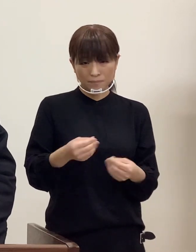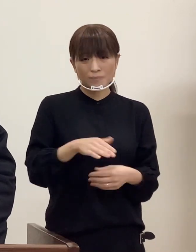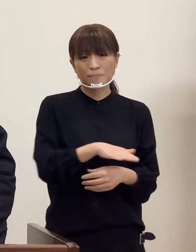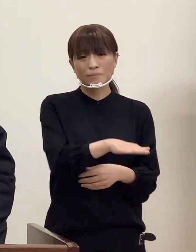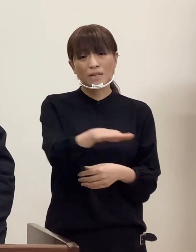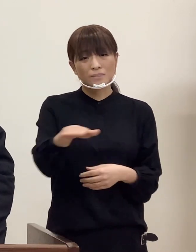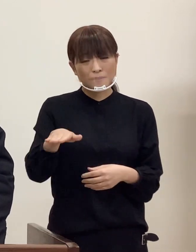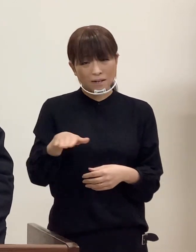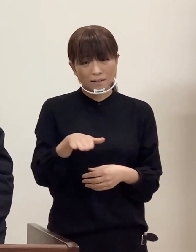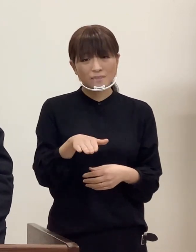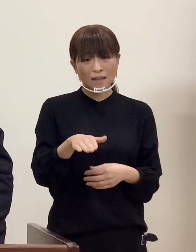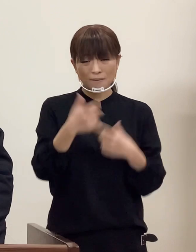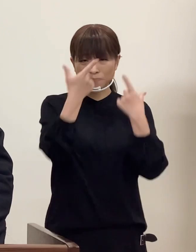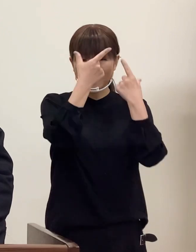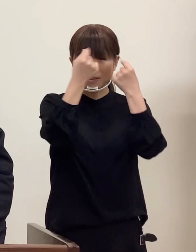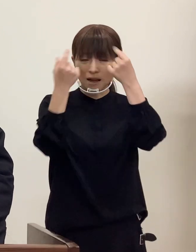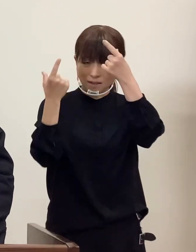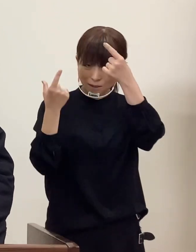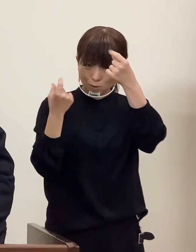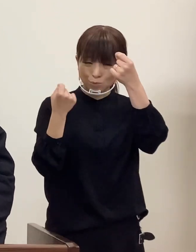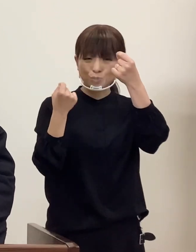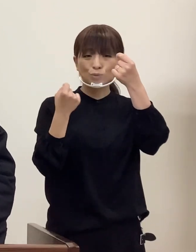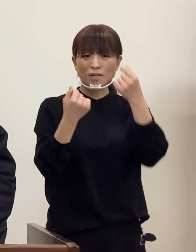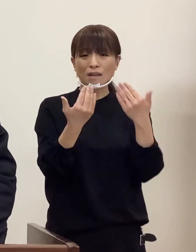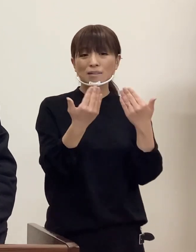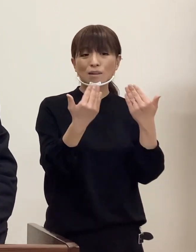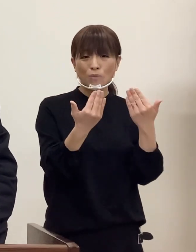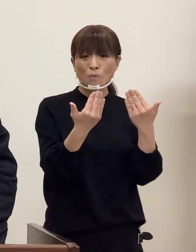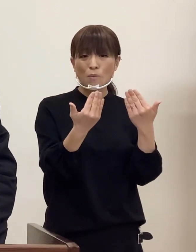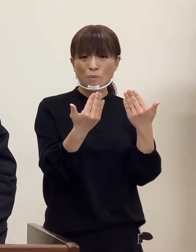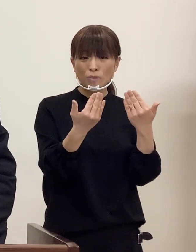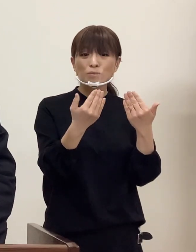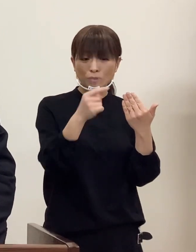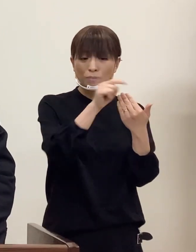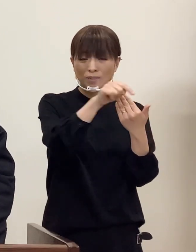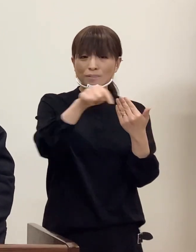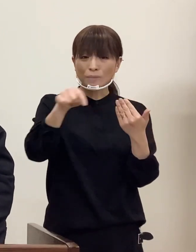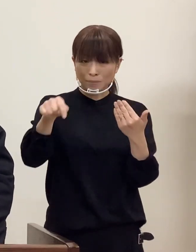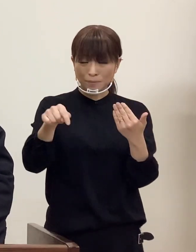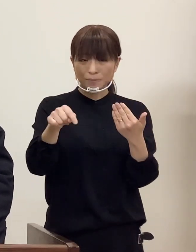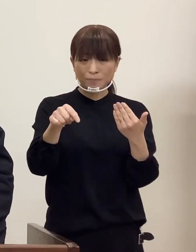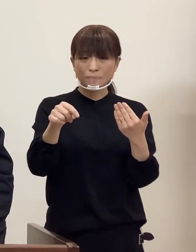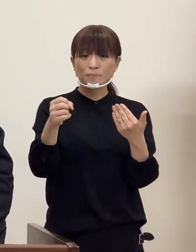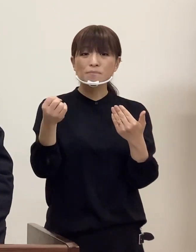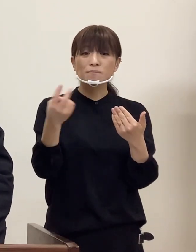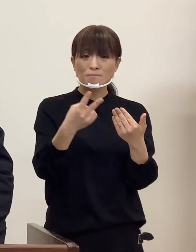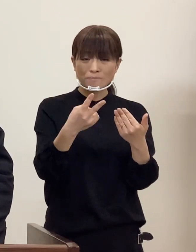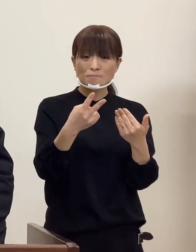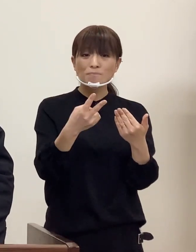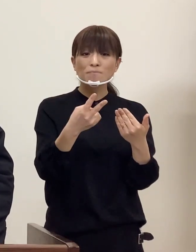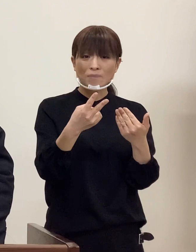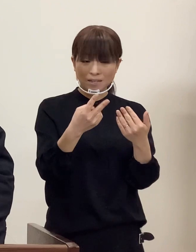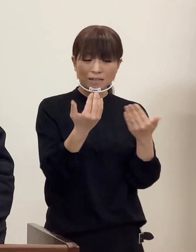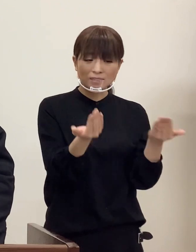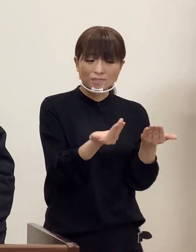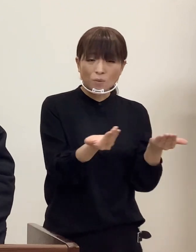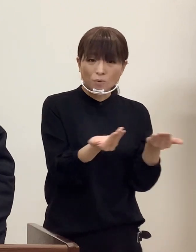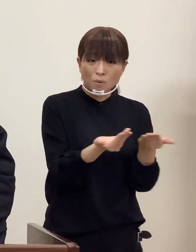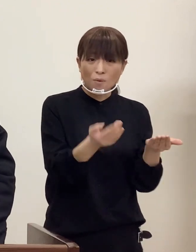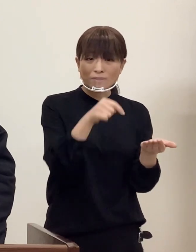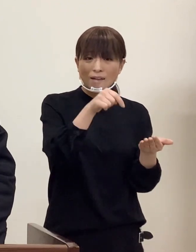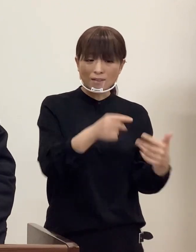方、すでに大学、あるいは学校の授業において、あるいは リモートワークにおいて、さま